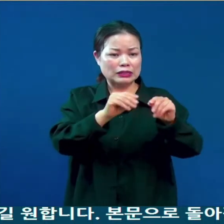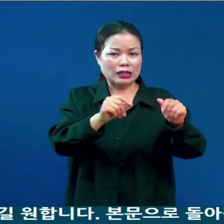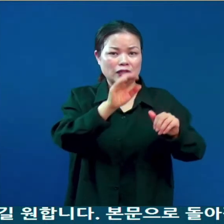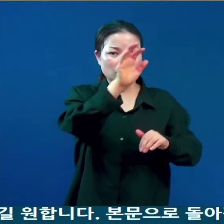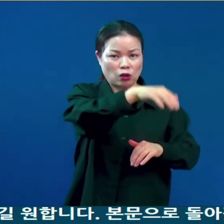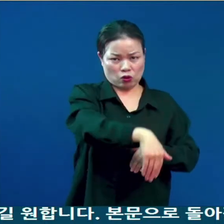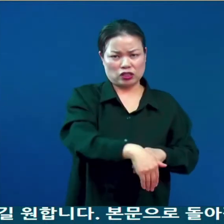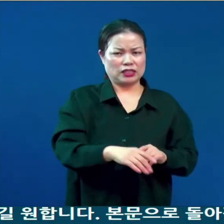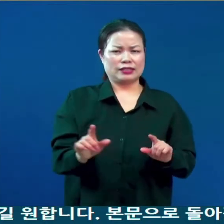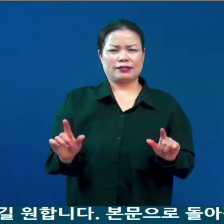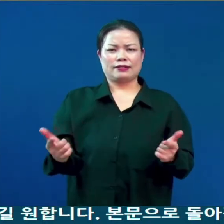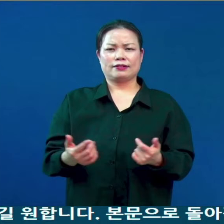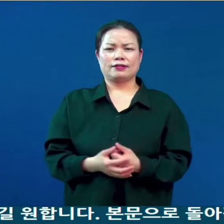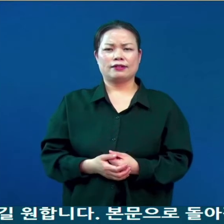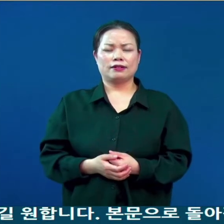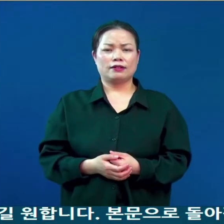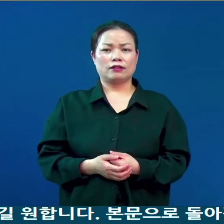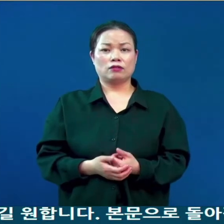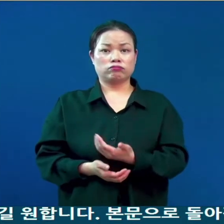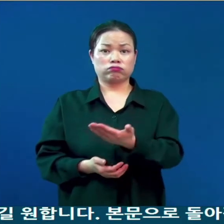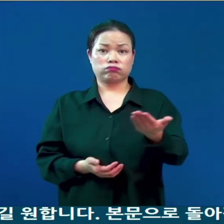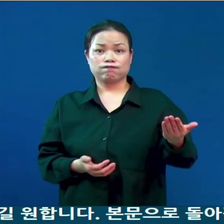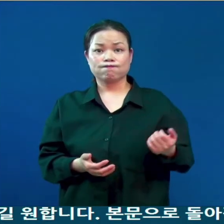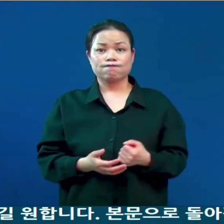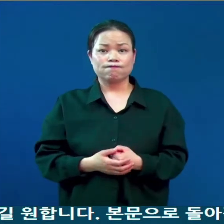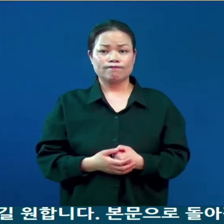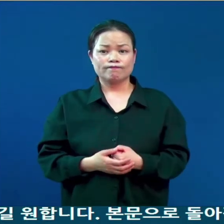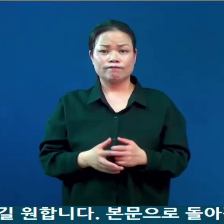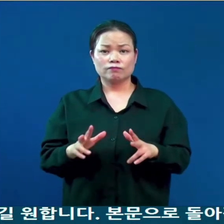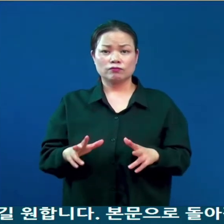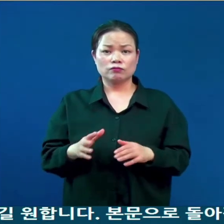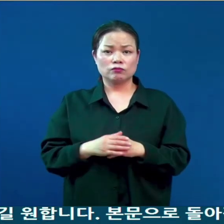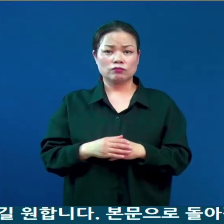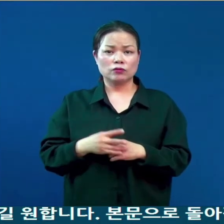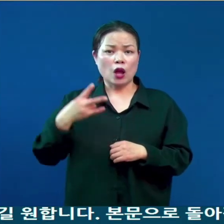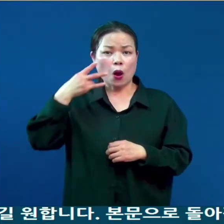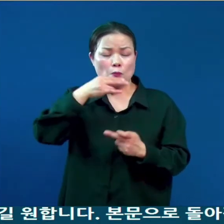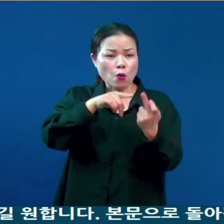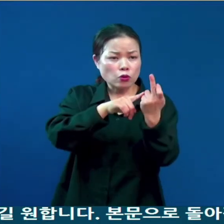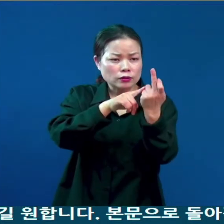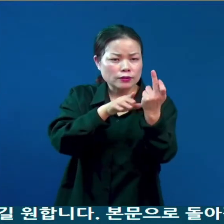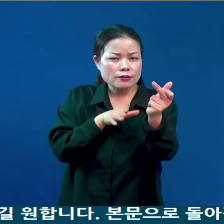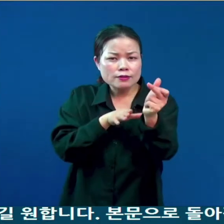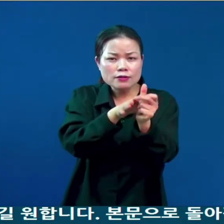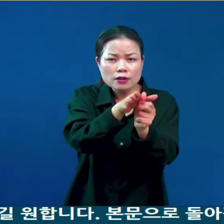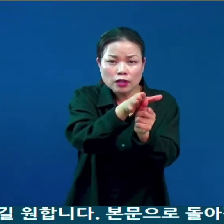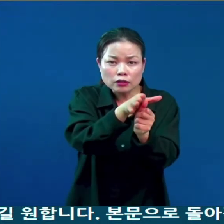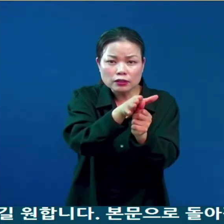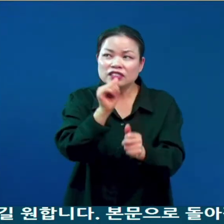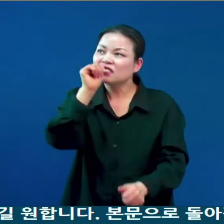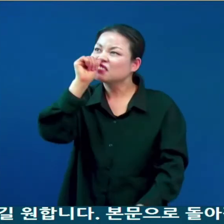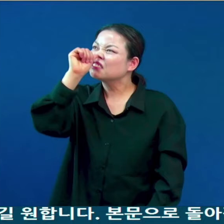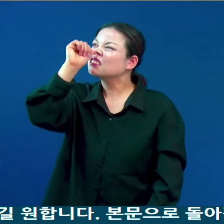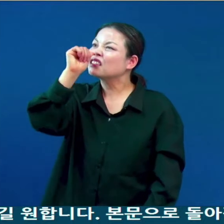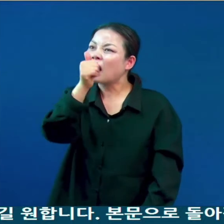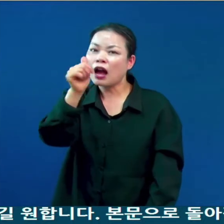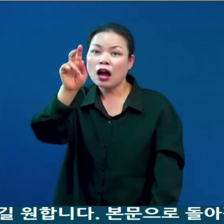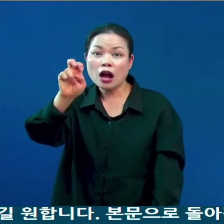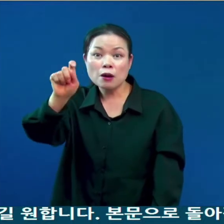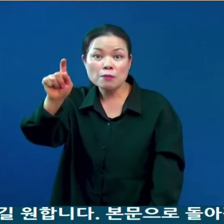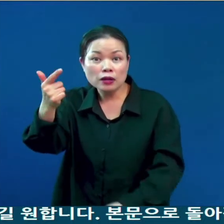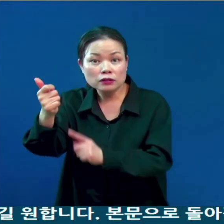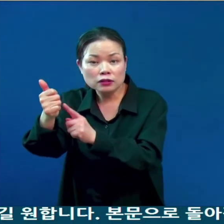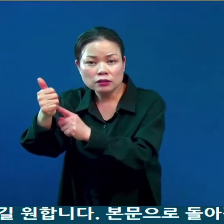떨어지지 아니하리라. 여러분, 그래서 이제 모르드게를 처형하려고 왕의 결재를 받으러 온 하만이 있는데